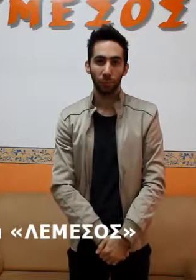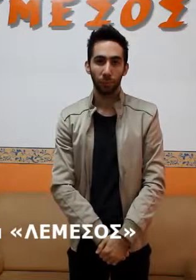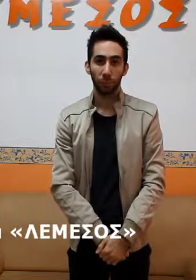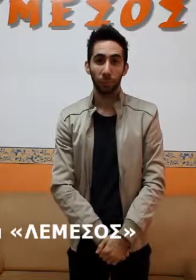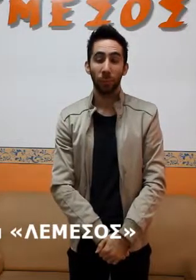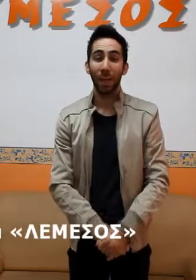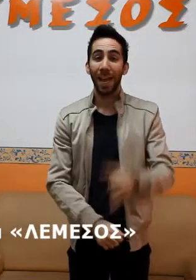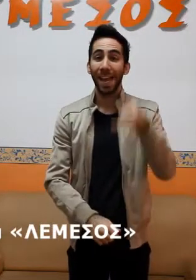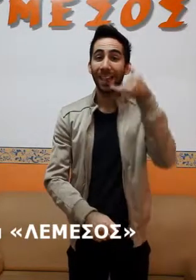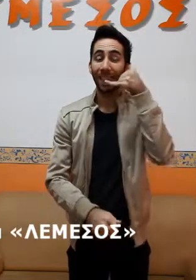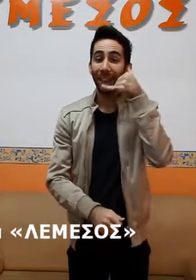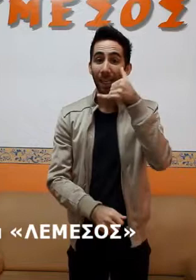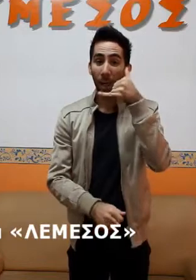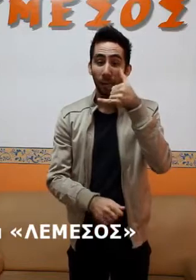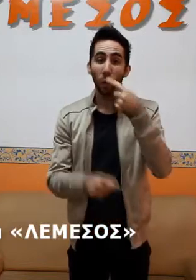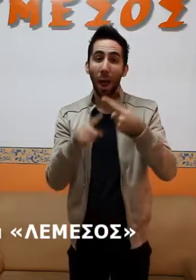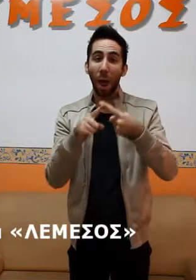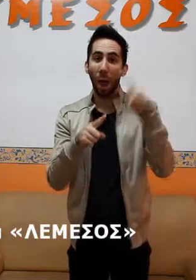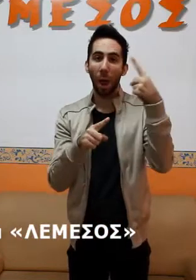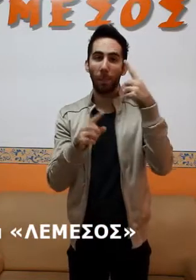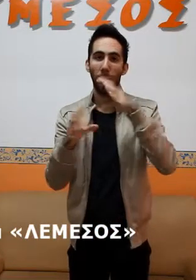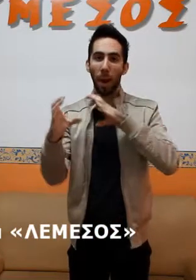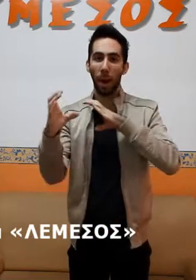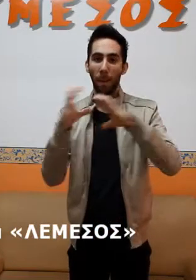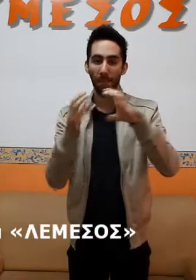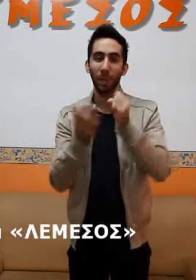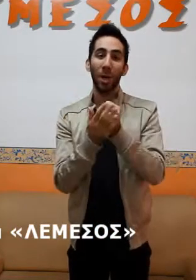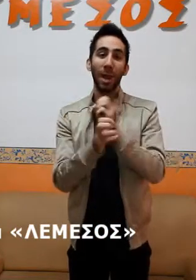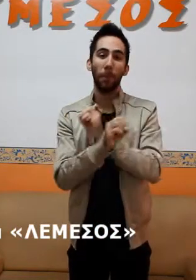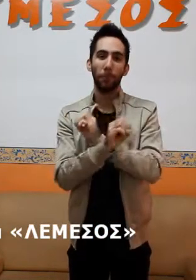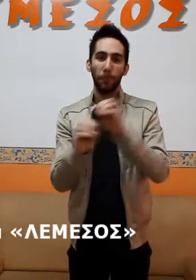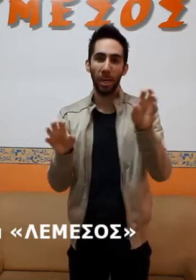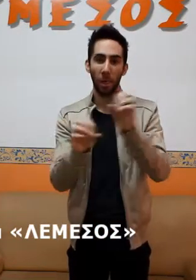Τηλέφωνα για επικοινωνία και πληροφορίες